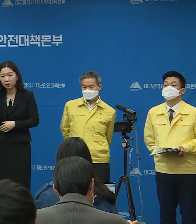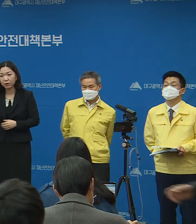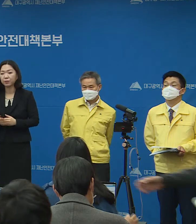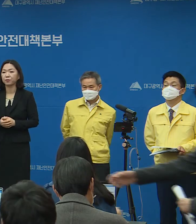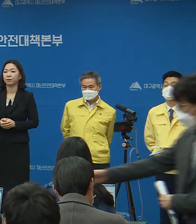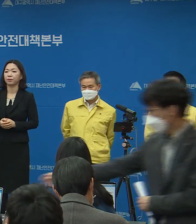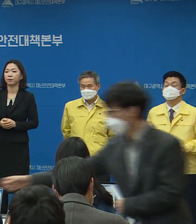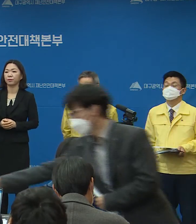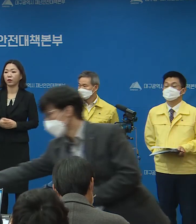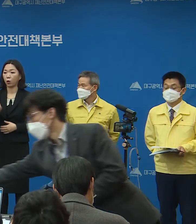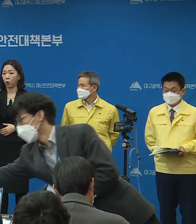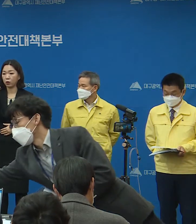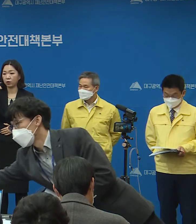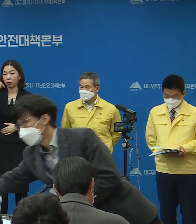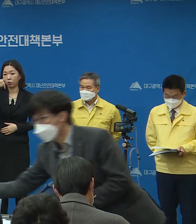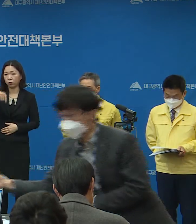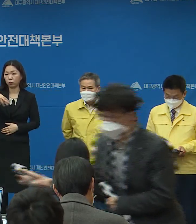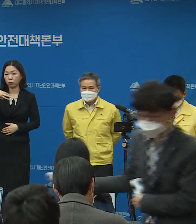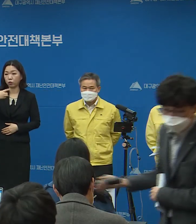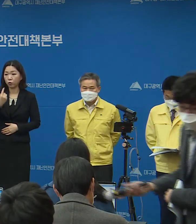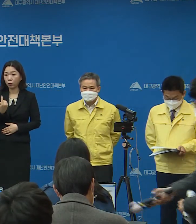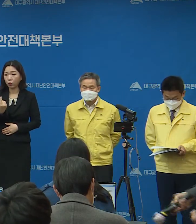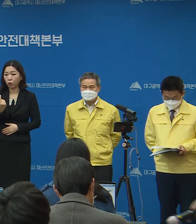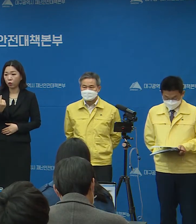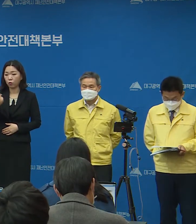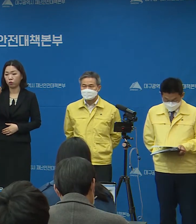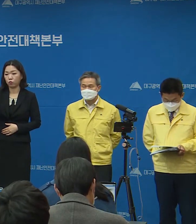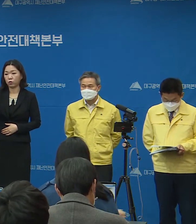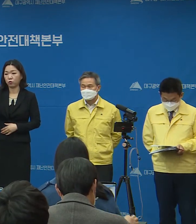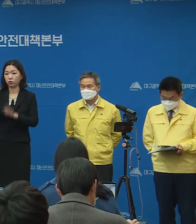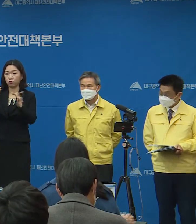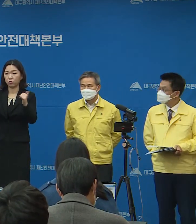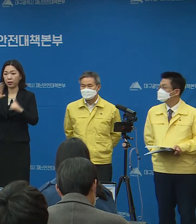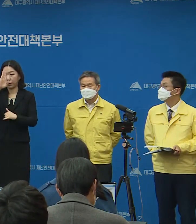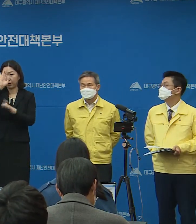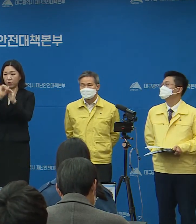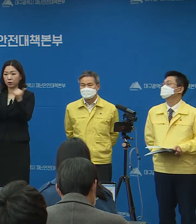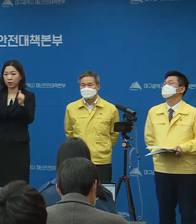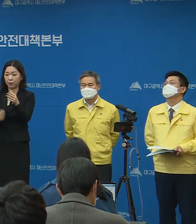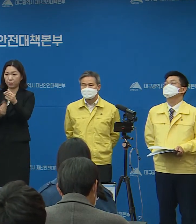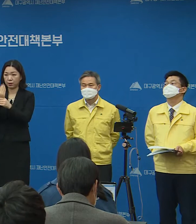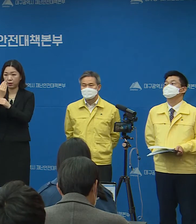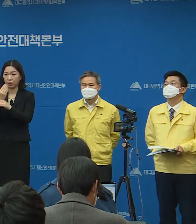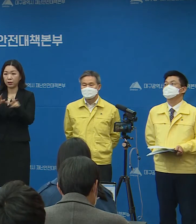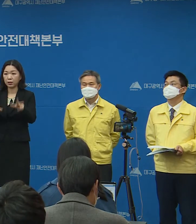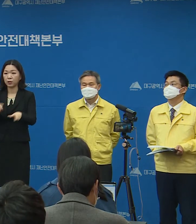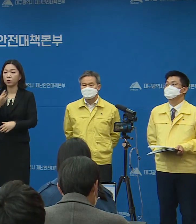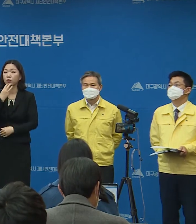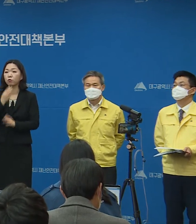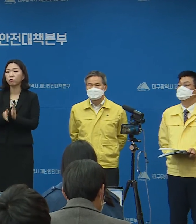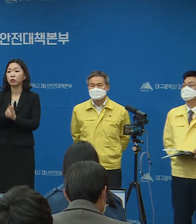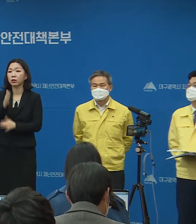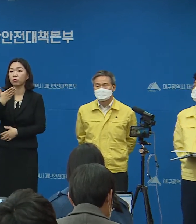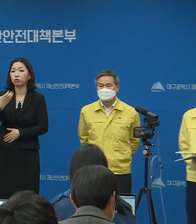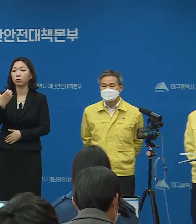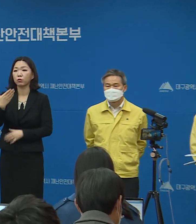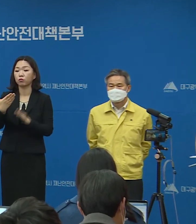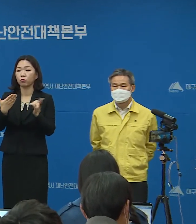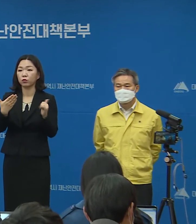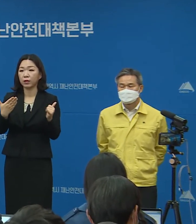어제 구로에서 99명의 확진자가 나왔습니다. 지금 서울시에서도